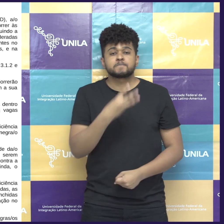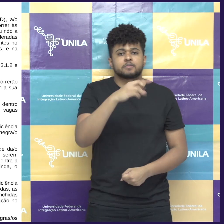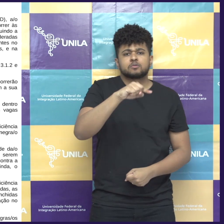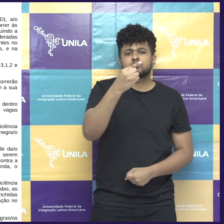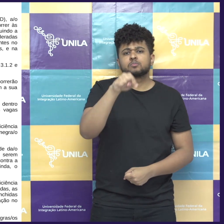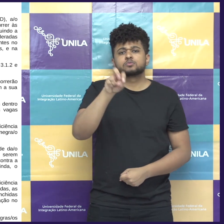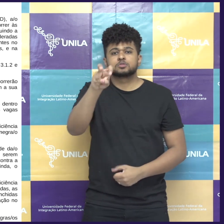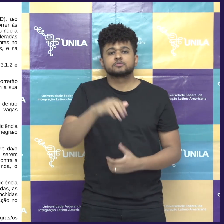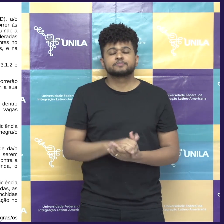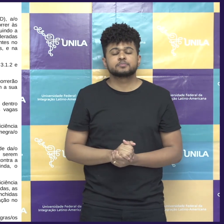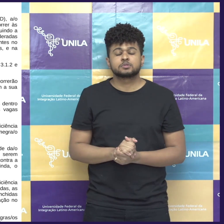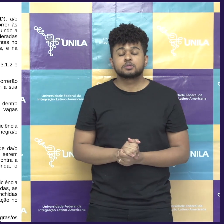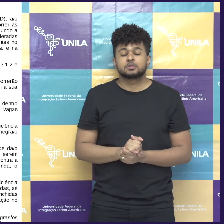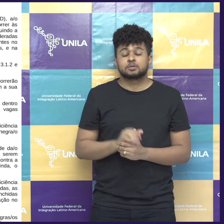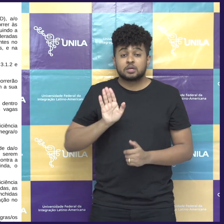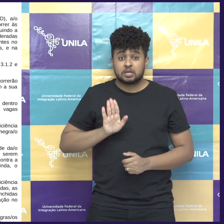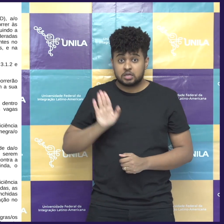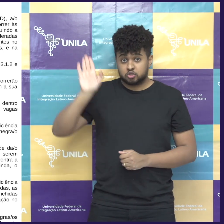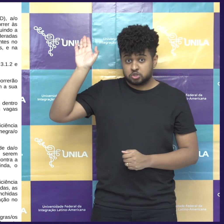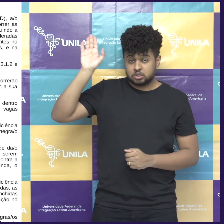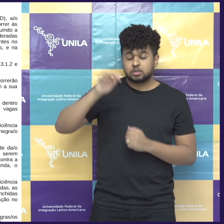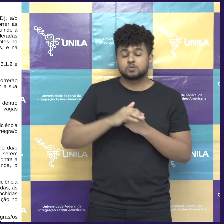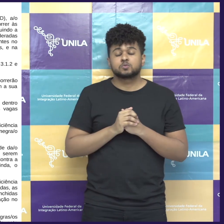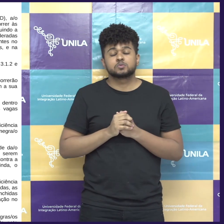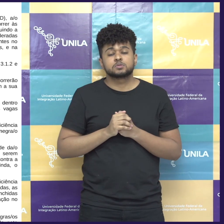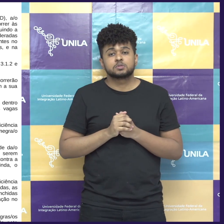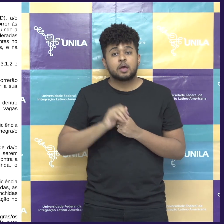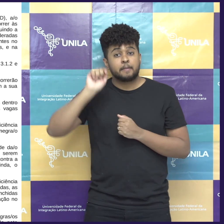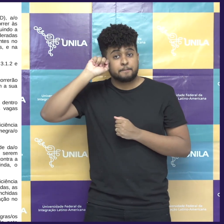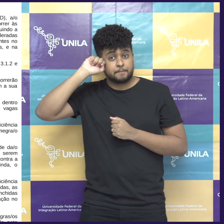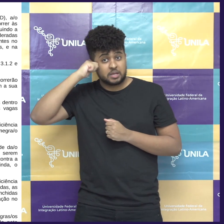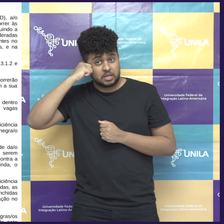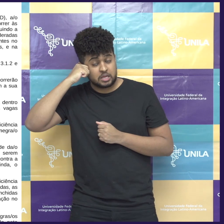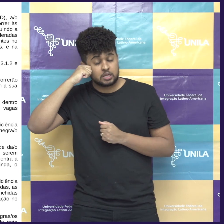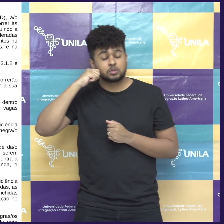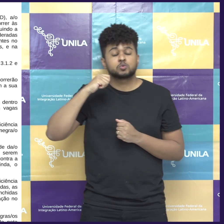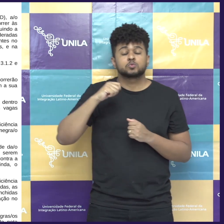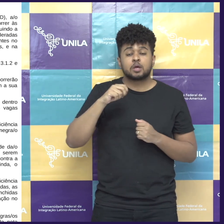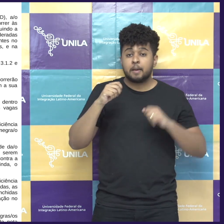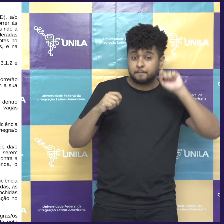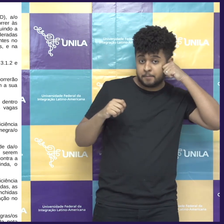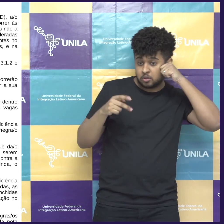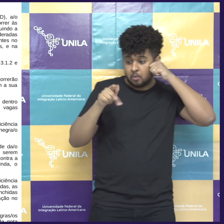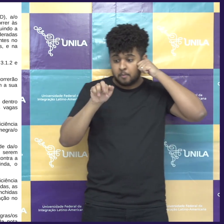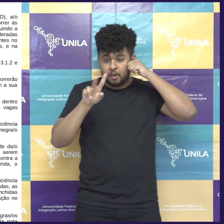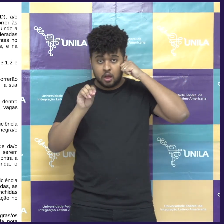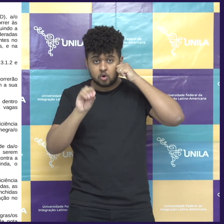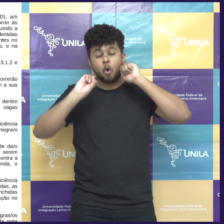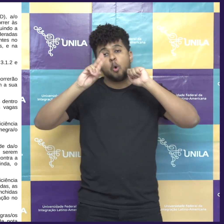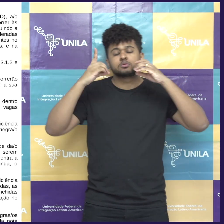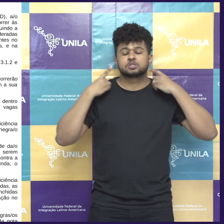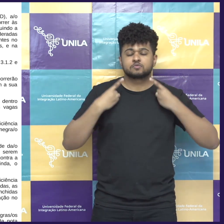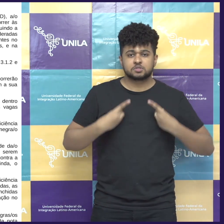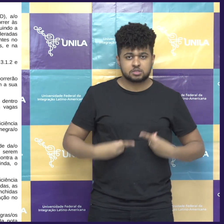3.1.5. Os candidatos negras, negros, pardas, pardos ou com